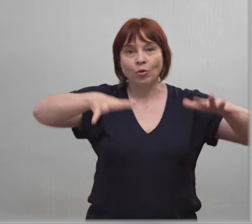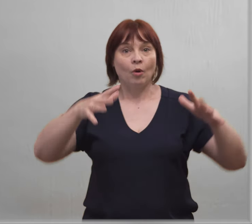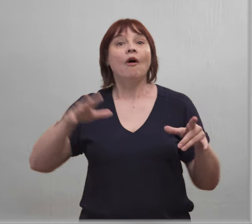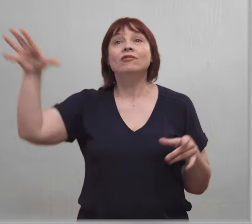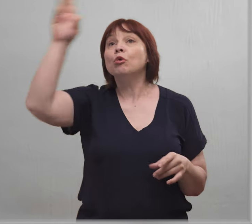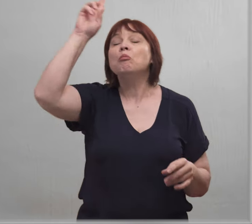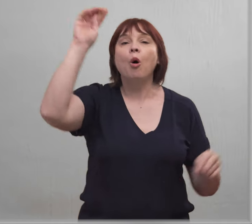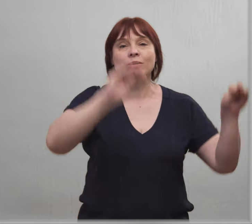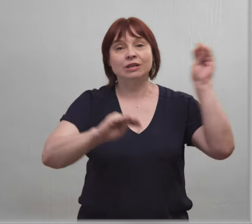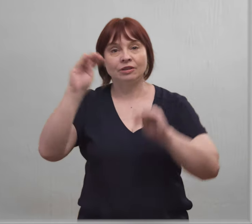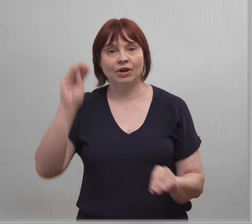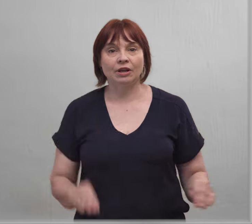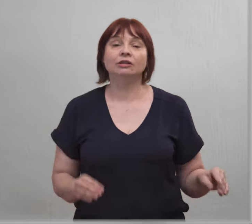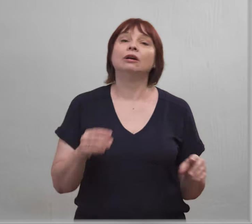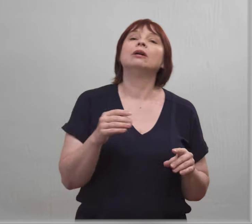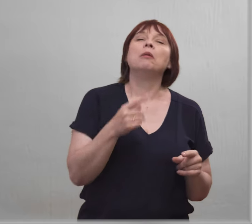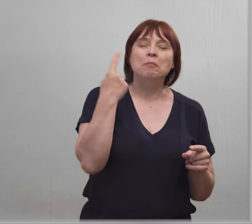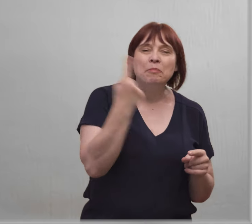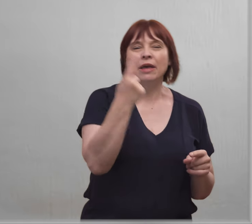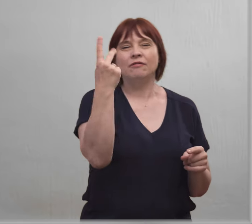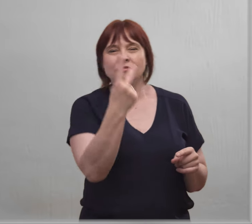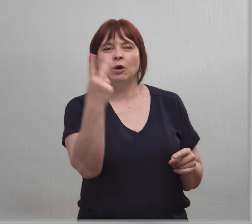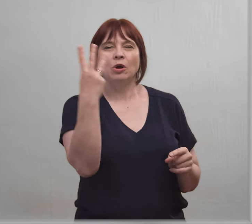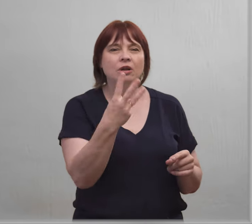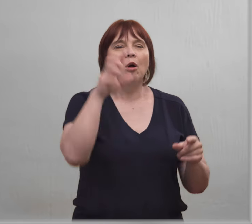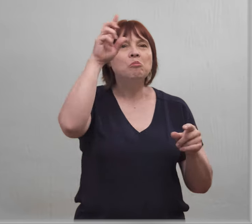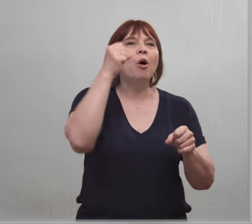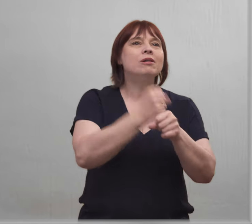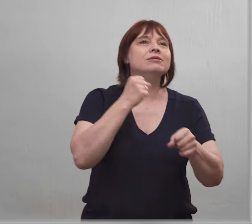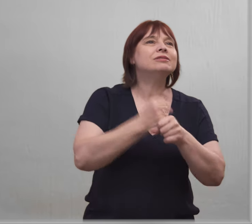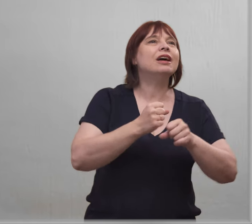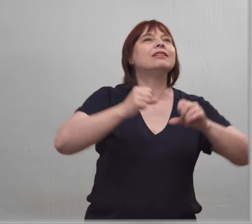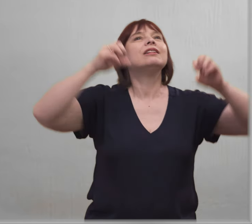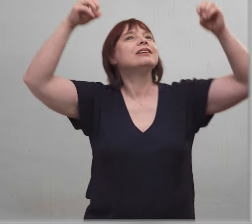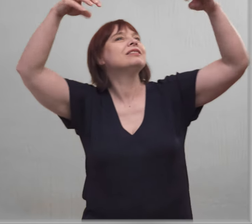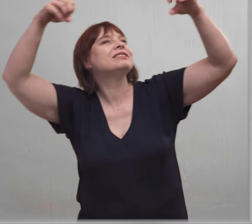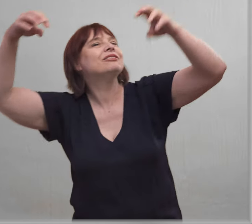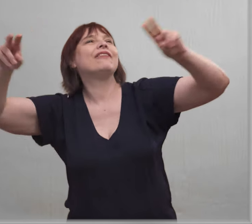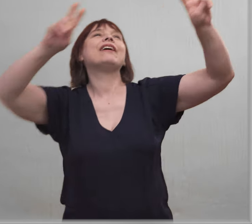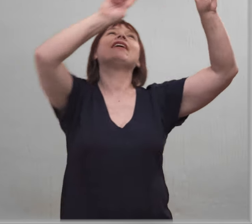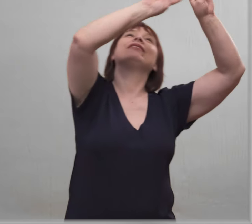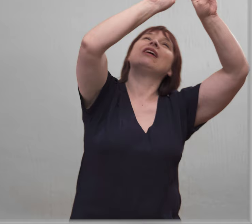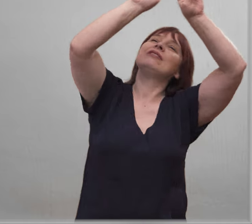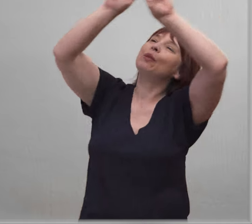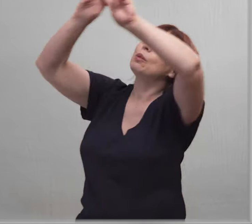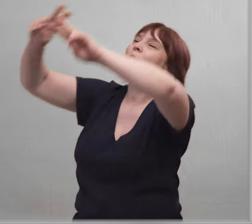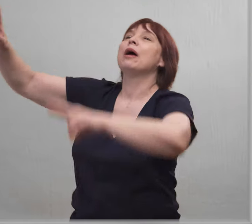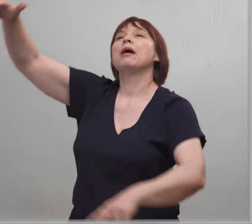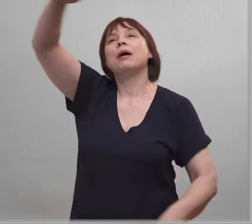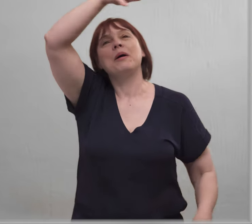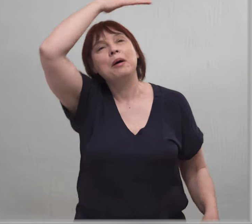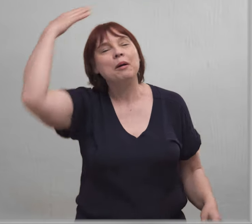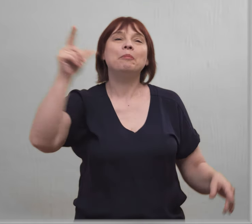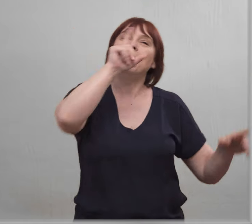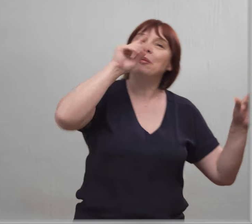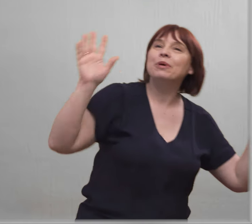день, первые три дня, Бог творил пространство. Пространство для светил небесных, пространство для птиц,